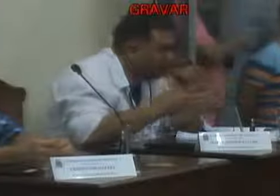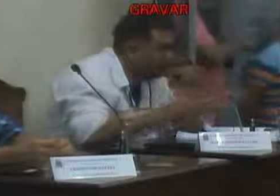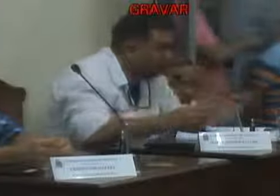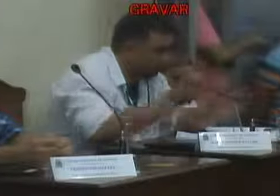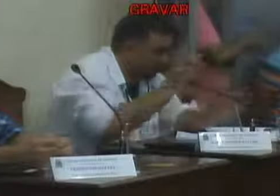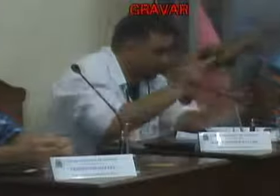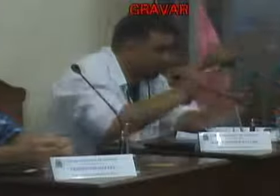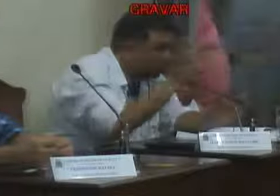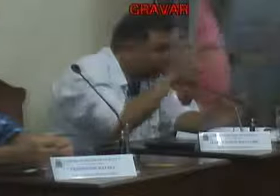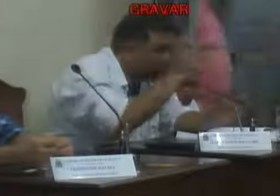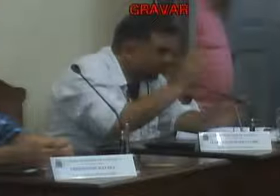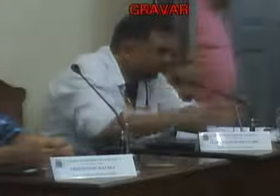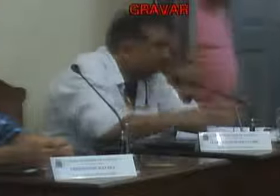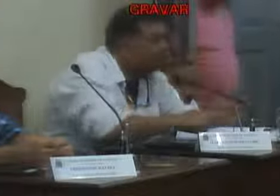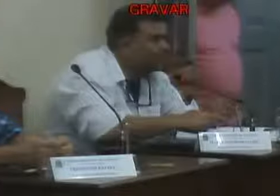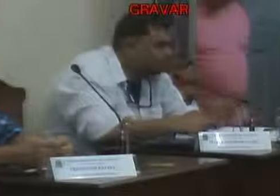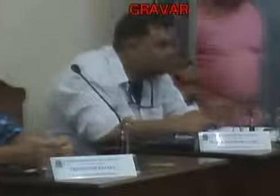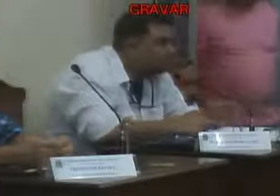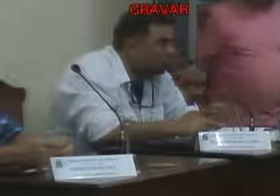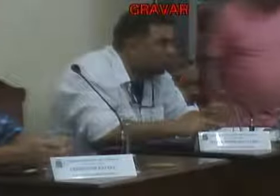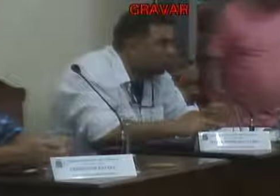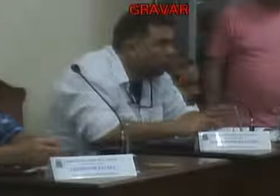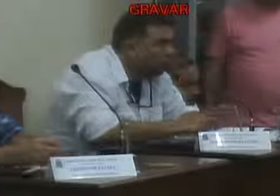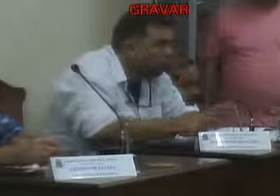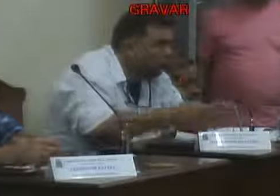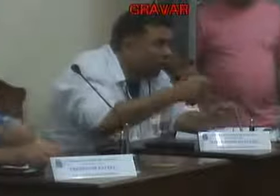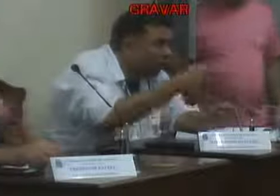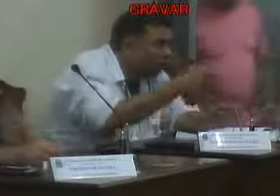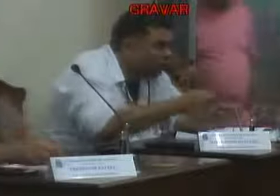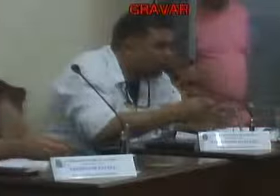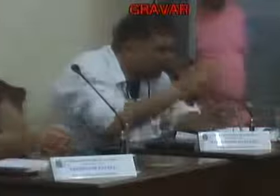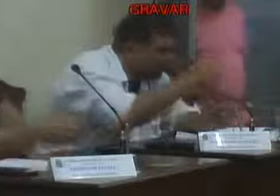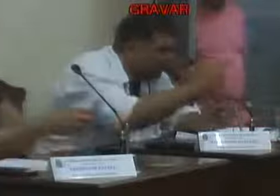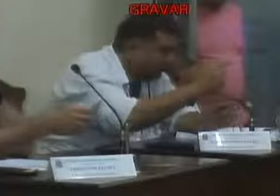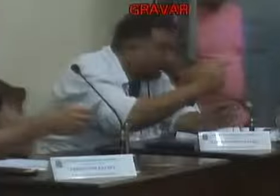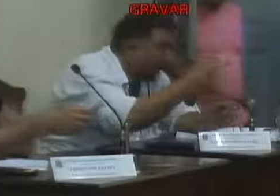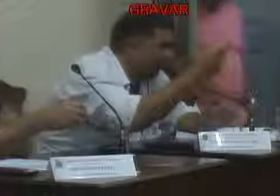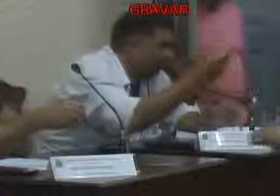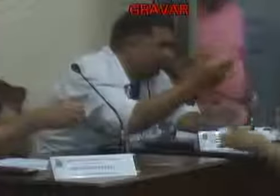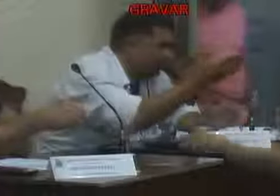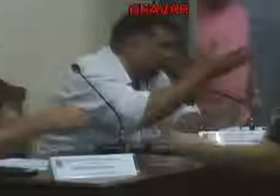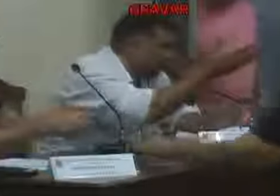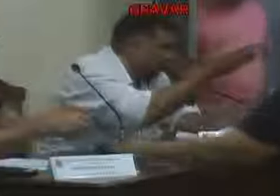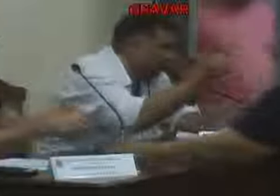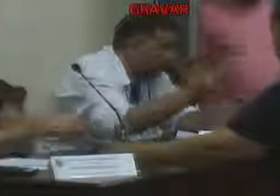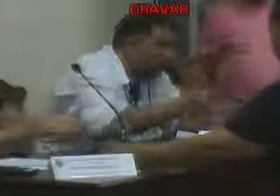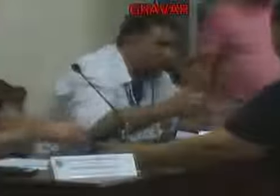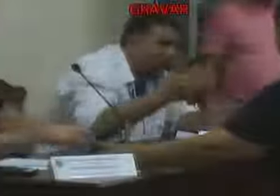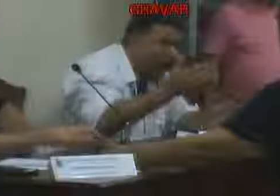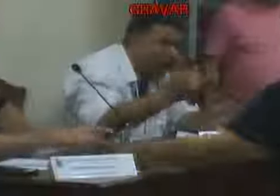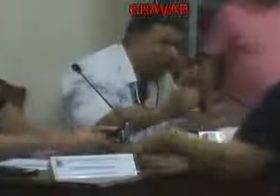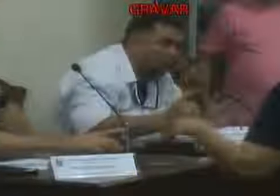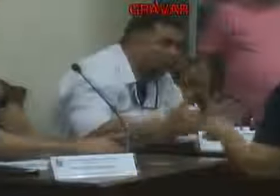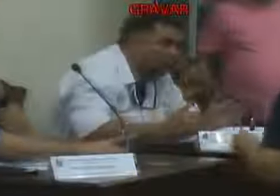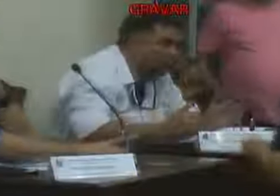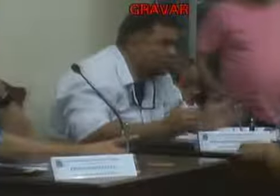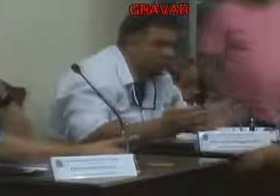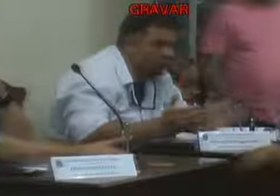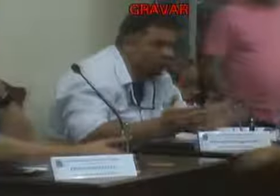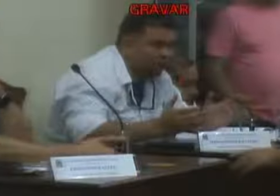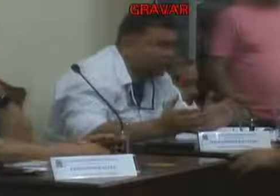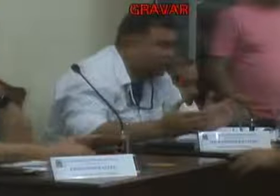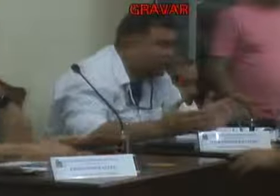coisa, terceiro, não se colocou um valor mínimo, erraram, eu acho que, como você falou, erraram, ao invés de